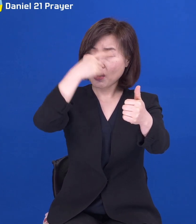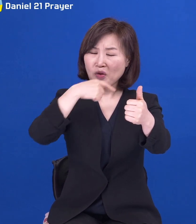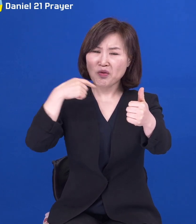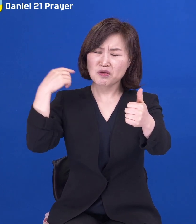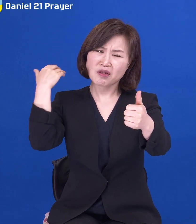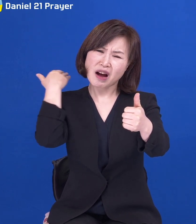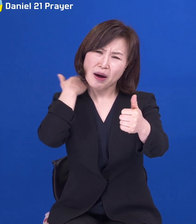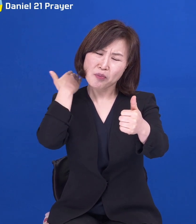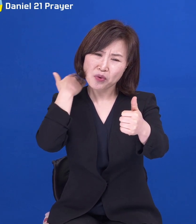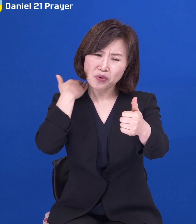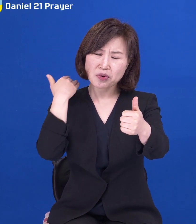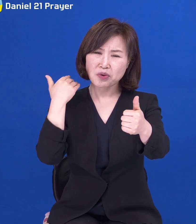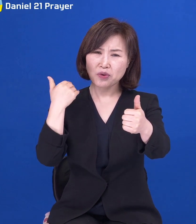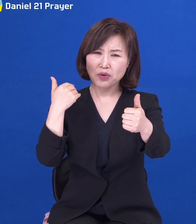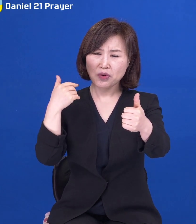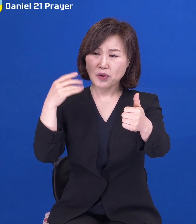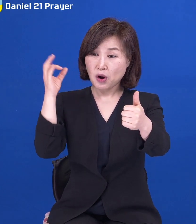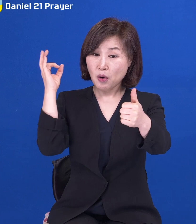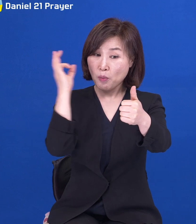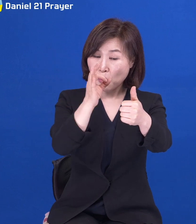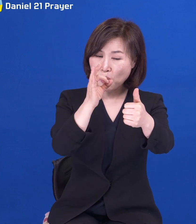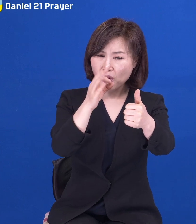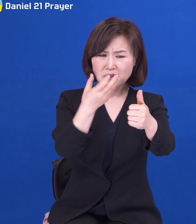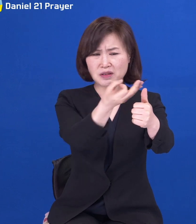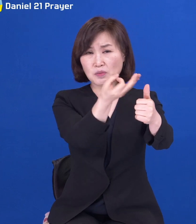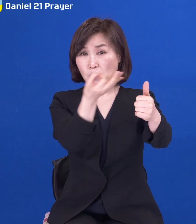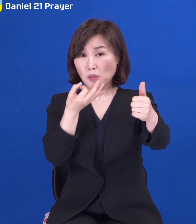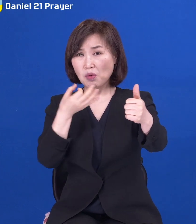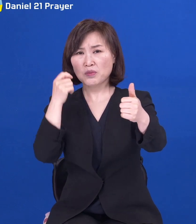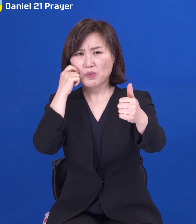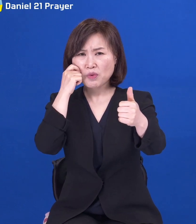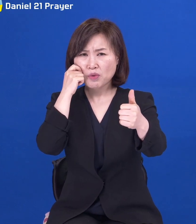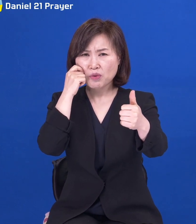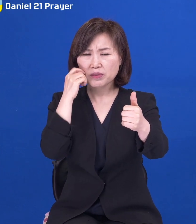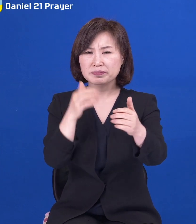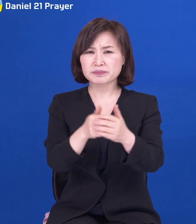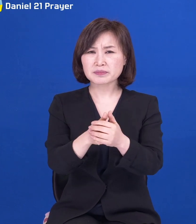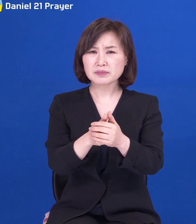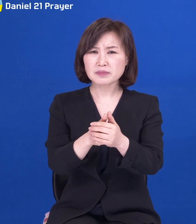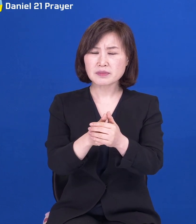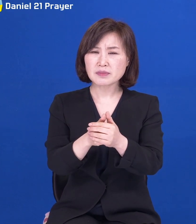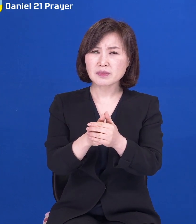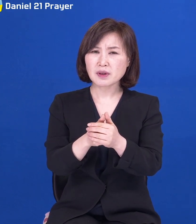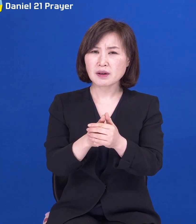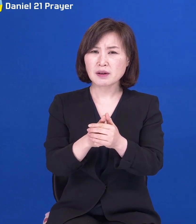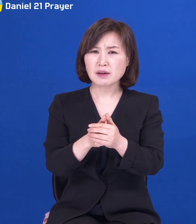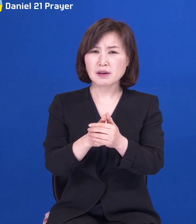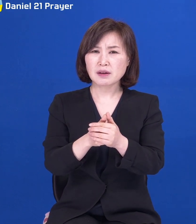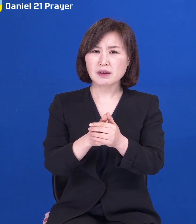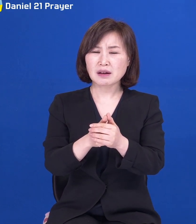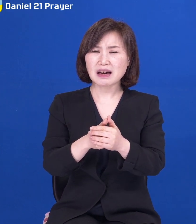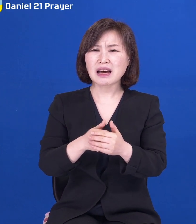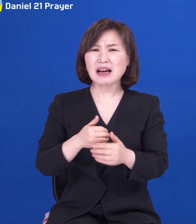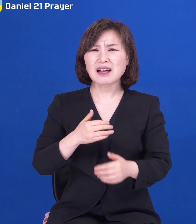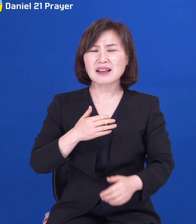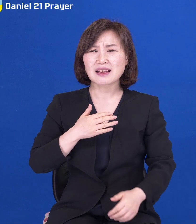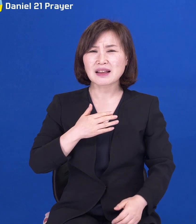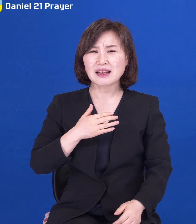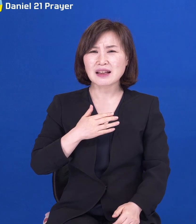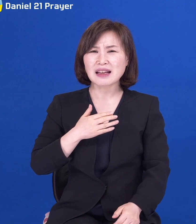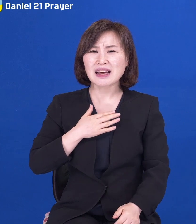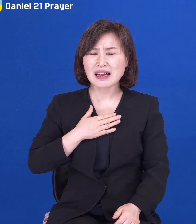그러니까 그들은 나를 보는데 나는 그들을 지금 볼 수가 없는 거예요. 이게 지금. 그러면 야